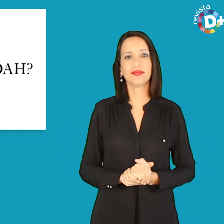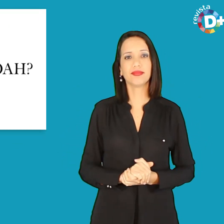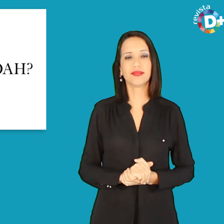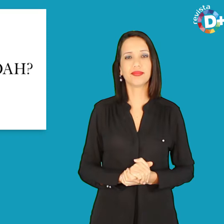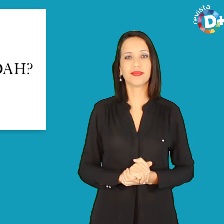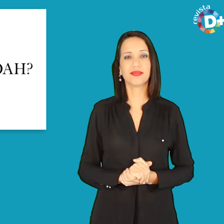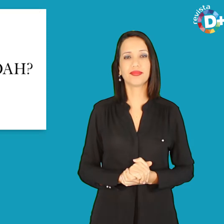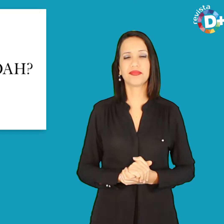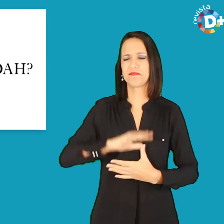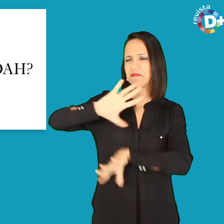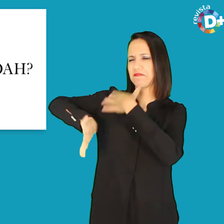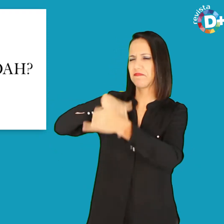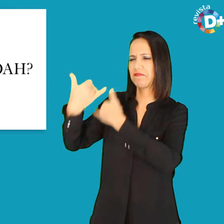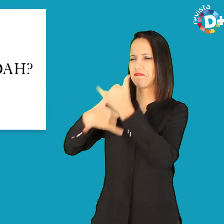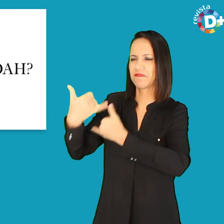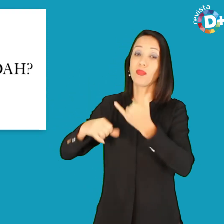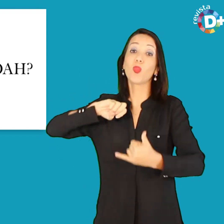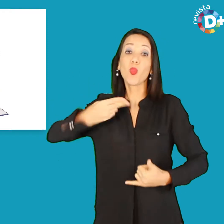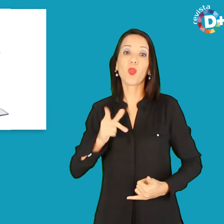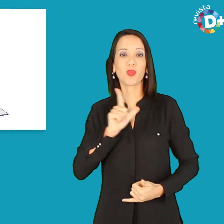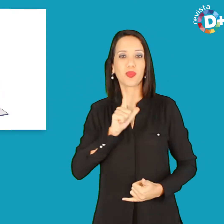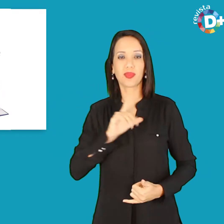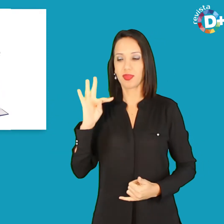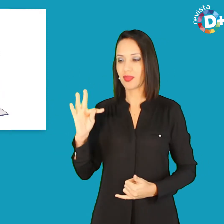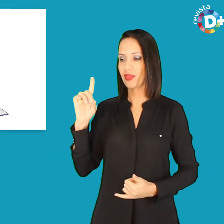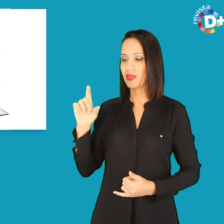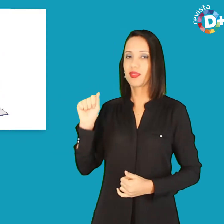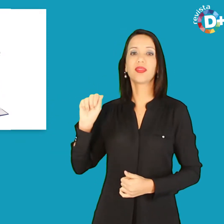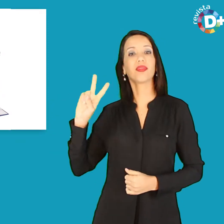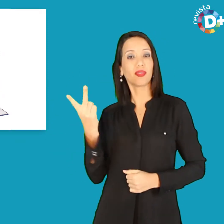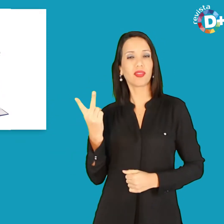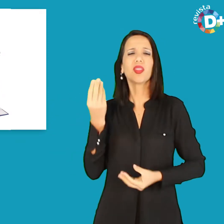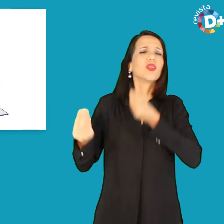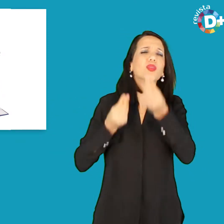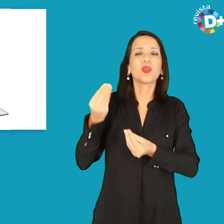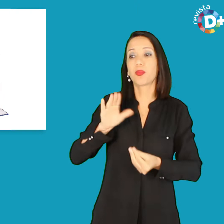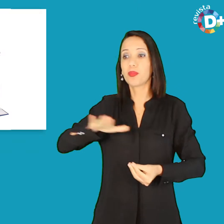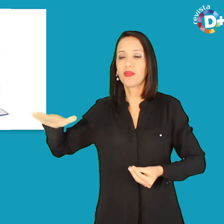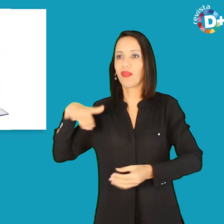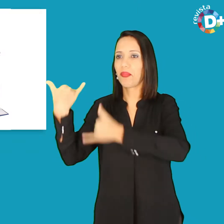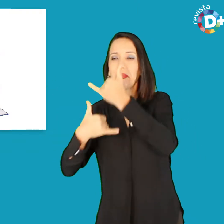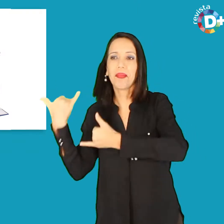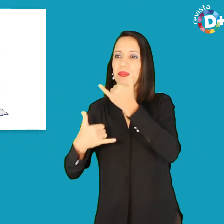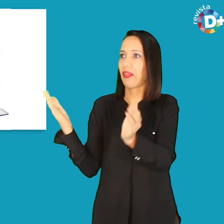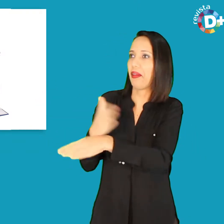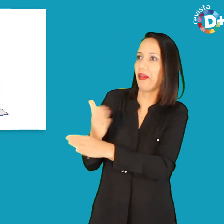Peraltice ou TDAH? Mas como distinguir uma criança peralta de uma criança com TDAH?